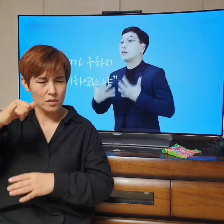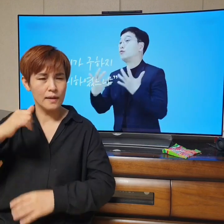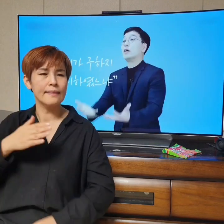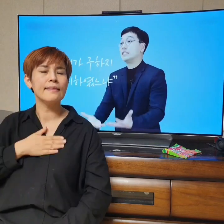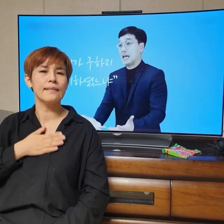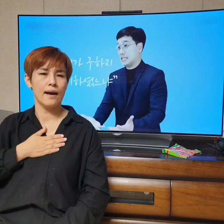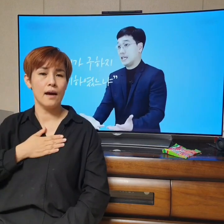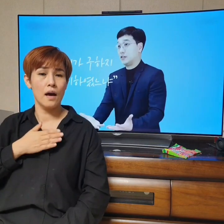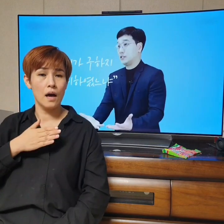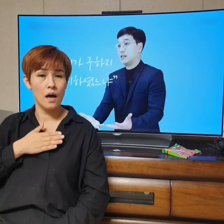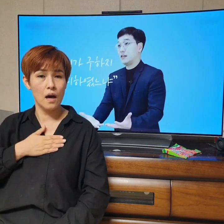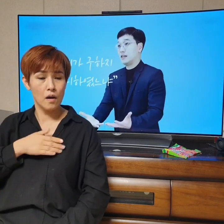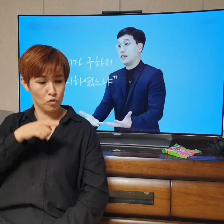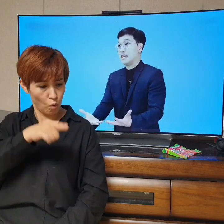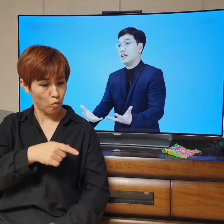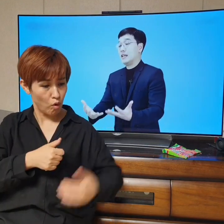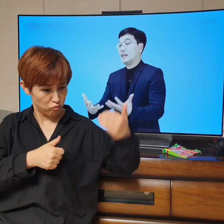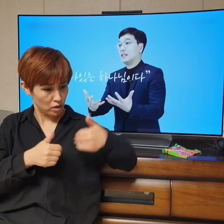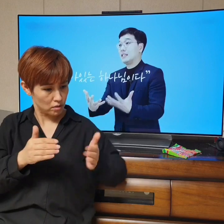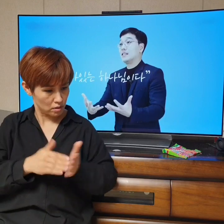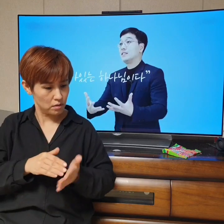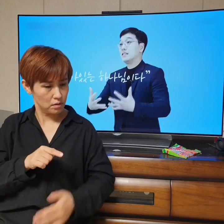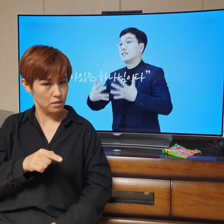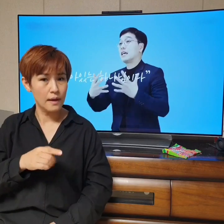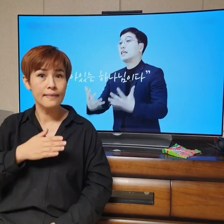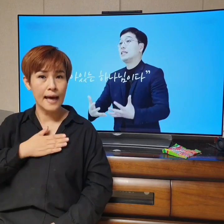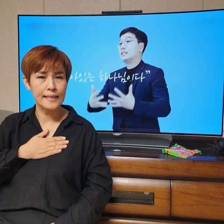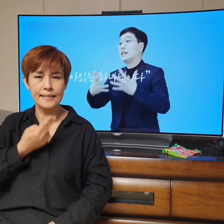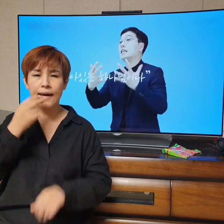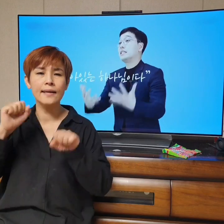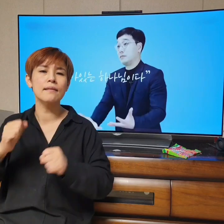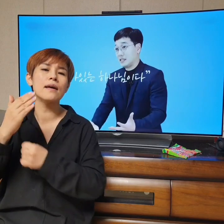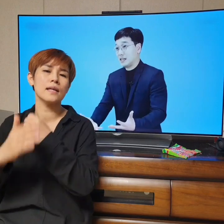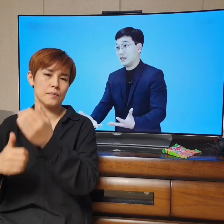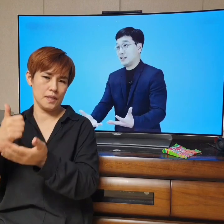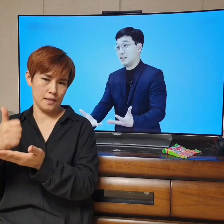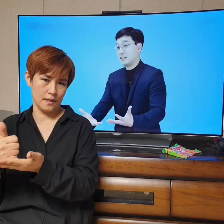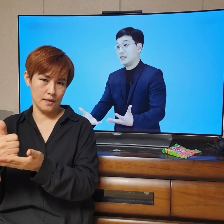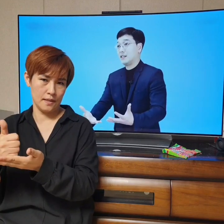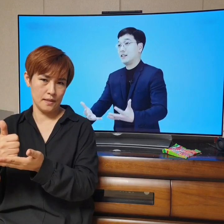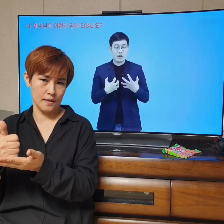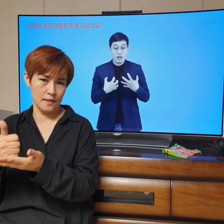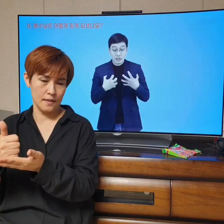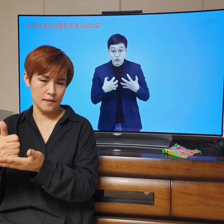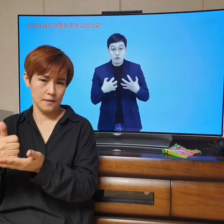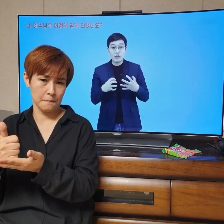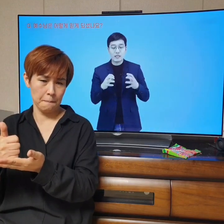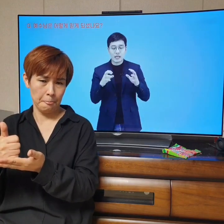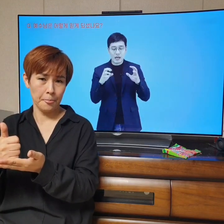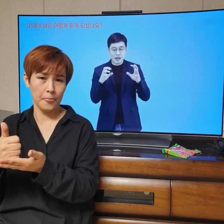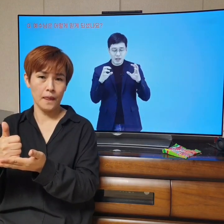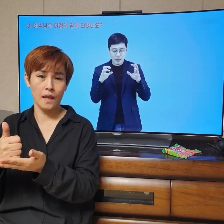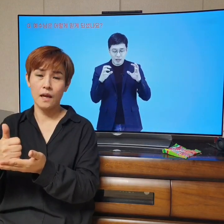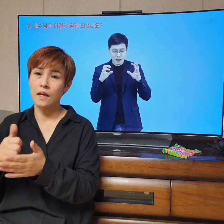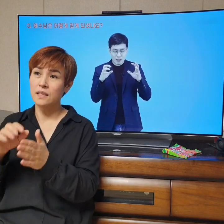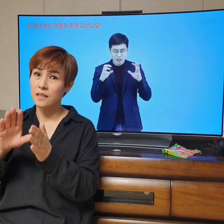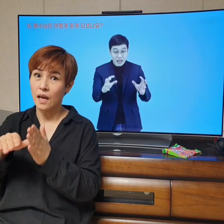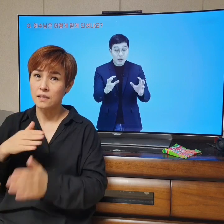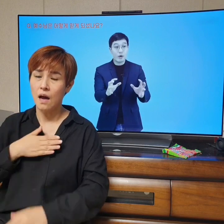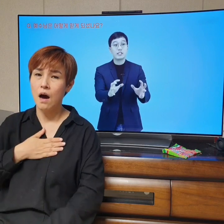나다. 내가 구하지 아니하여. 나는 살아있는 하나님. 그래서 그 순간에